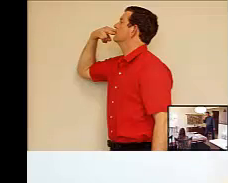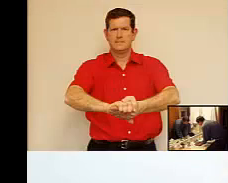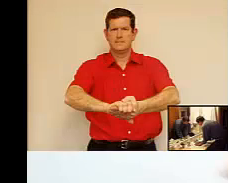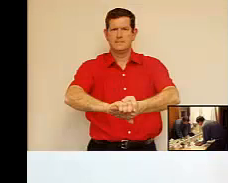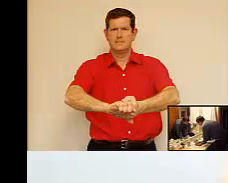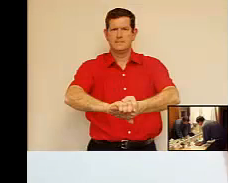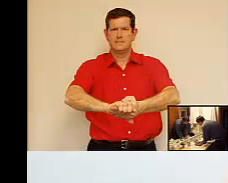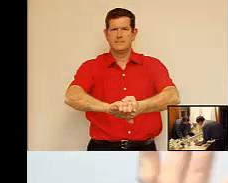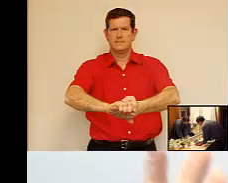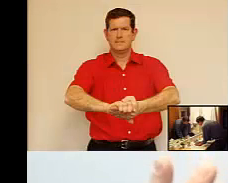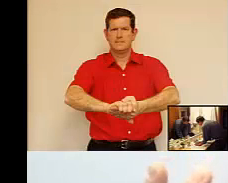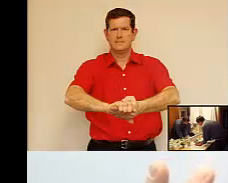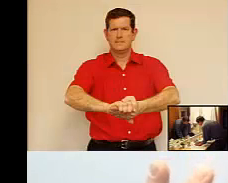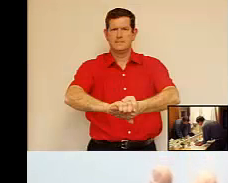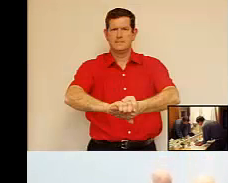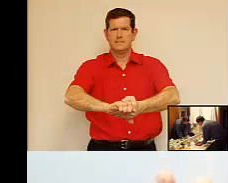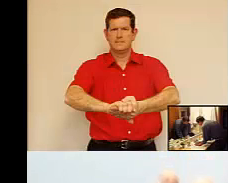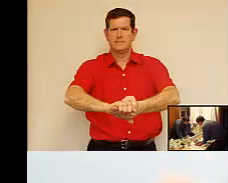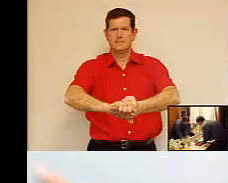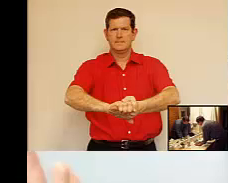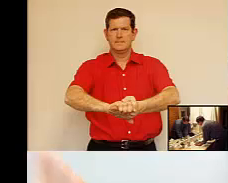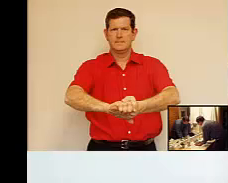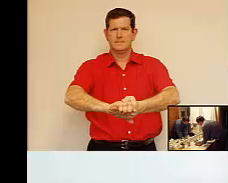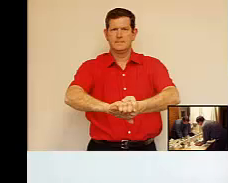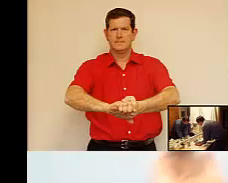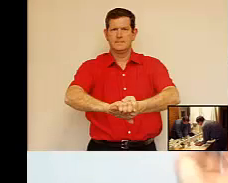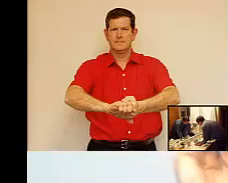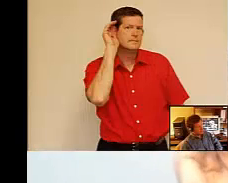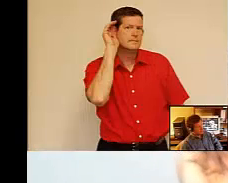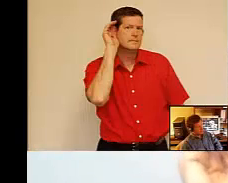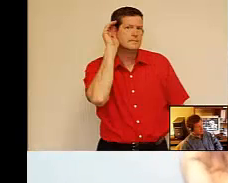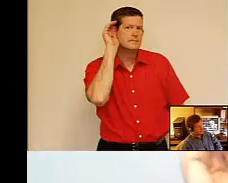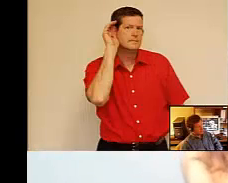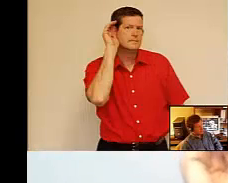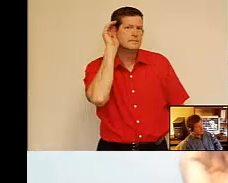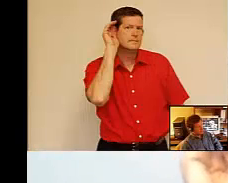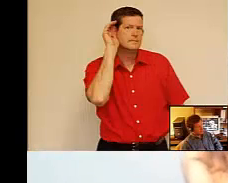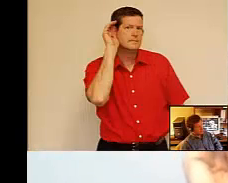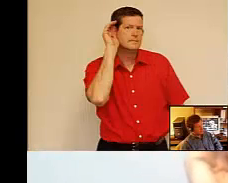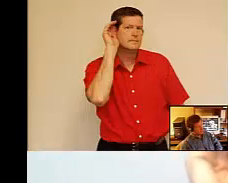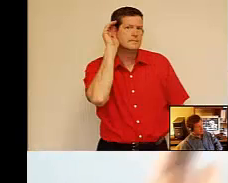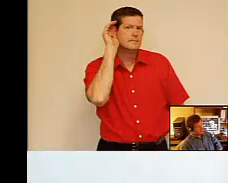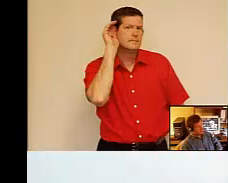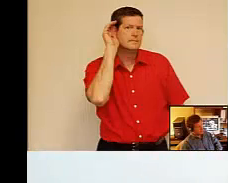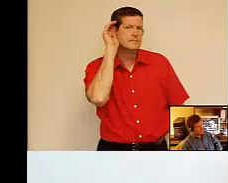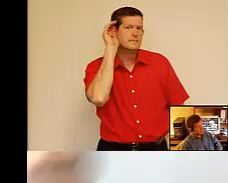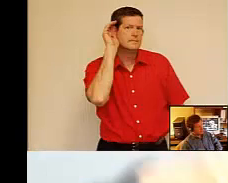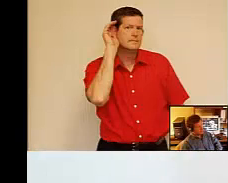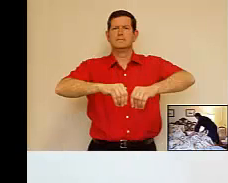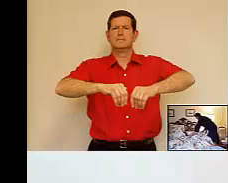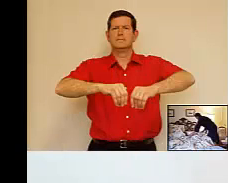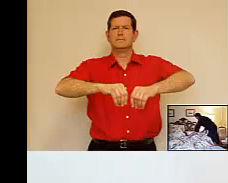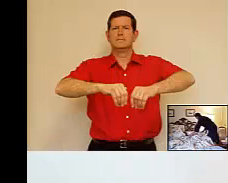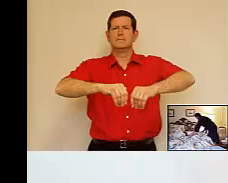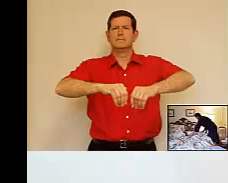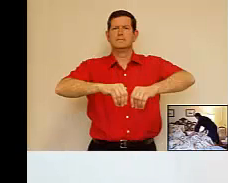dire, voilà. Et puis ça, laver, c'est facile. Et puis ça, qu'est-ce que c'est?